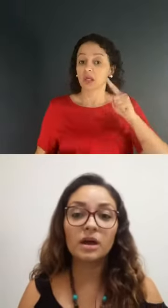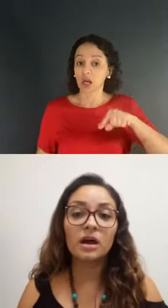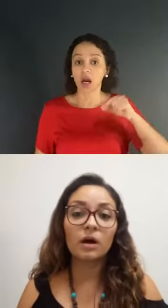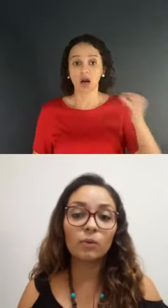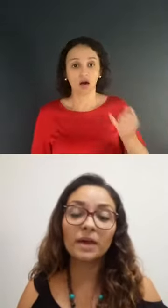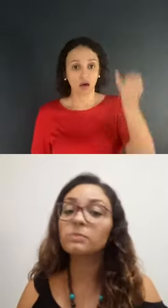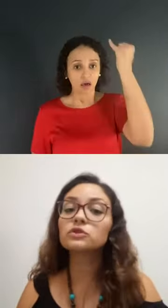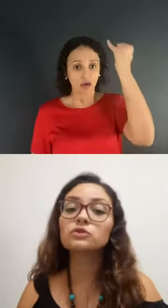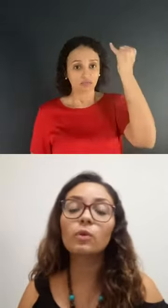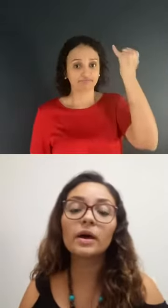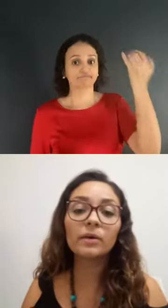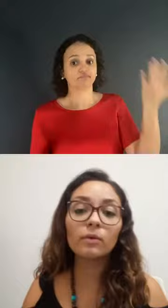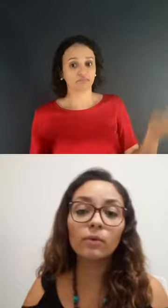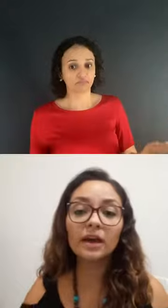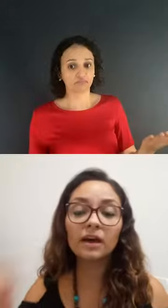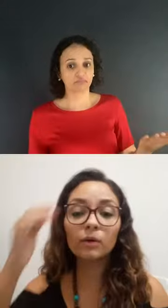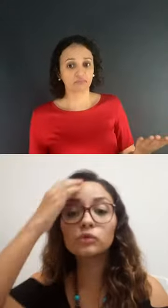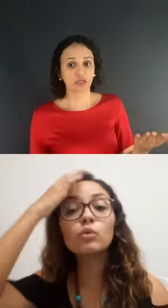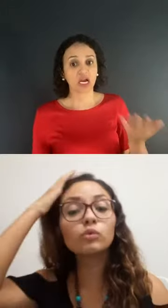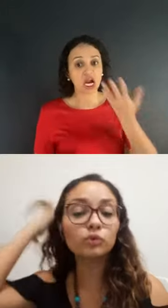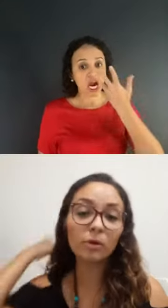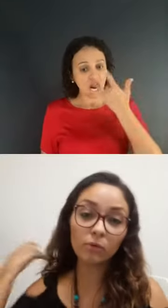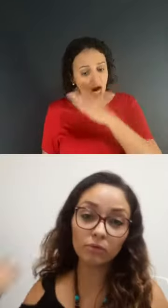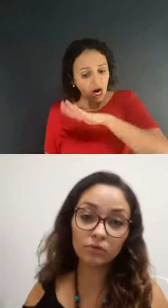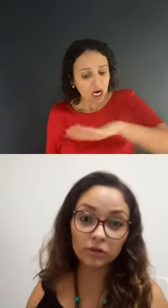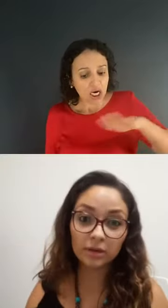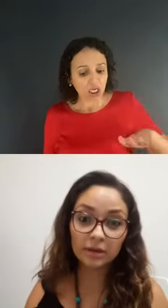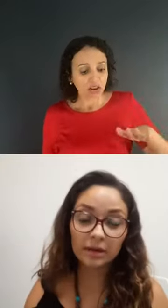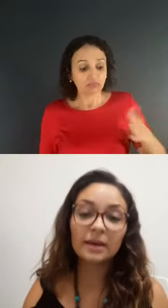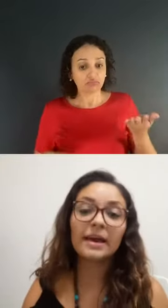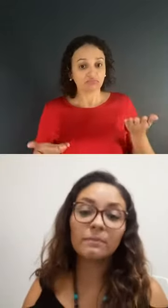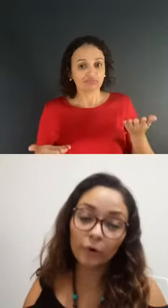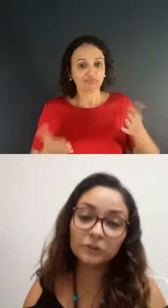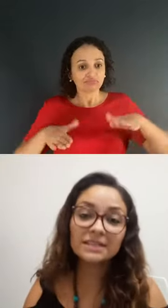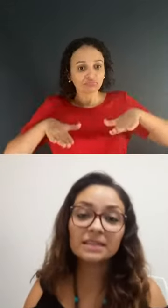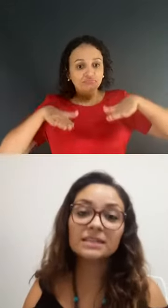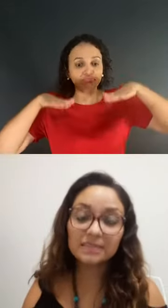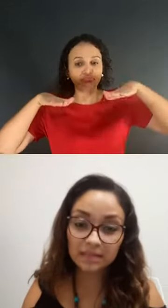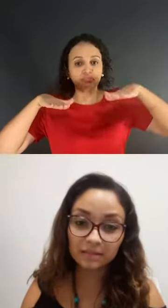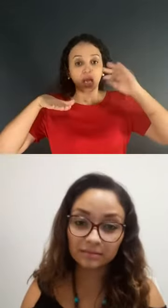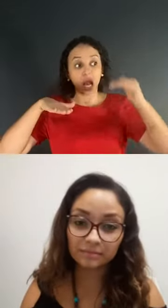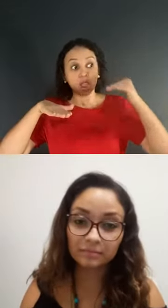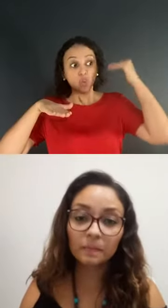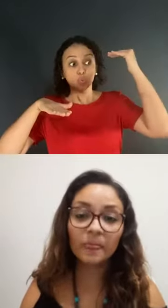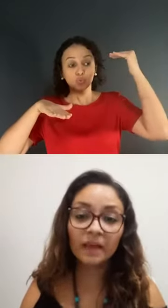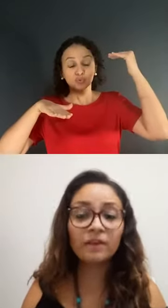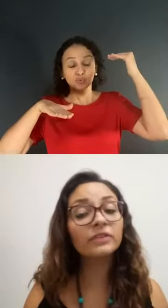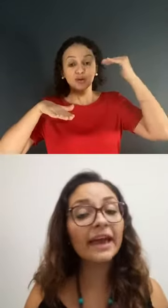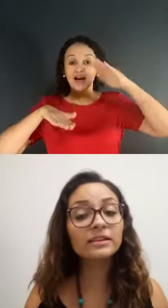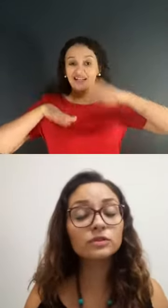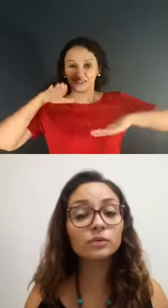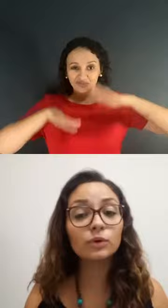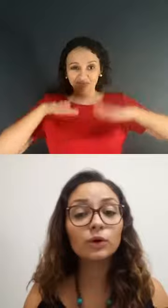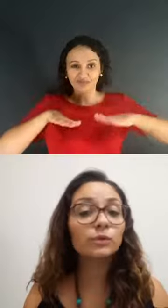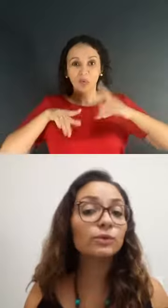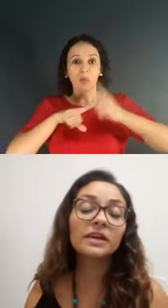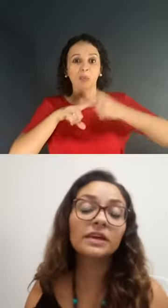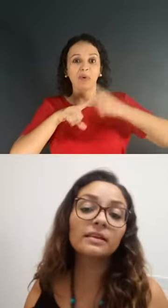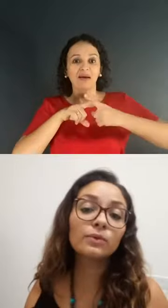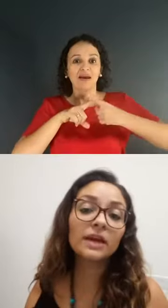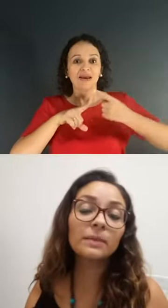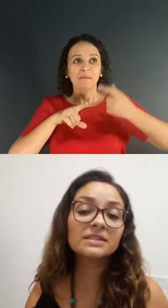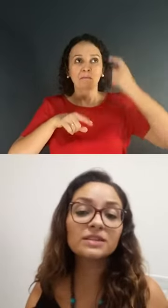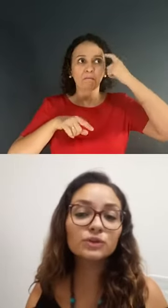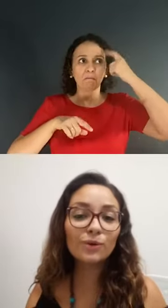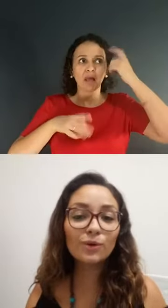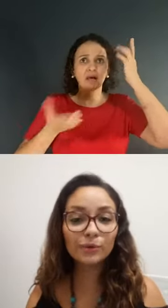isso. O que a pessoa é, o que o adulto é hoje, pode ser sim reflexo do que